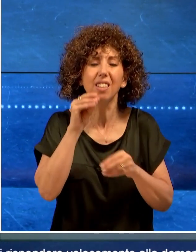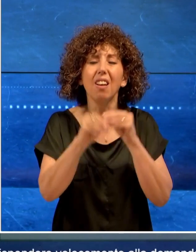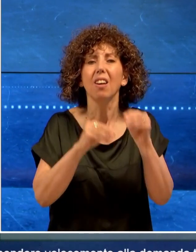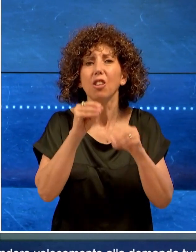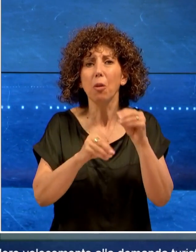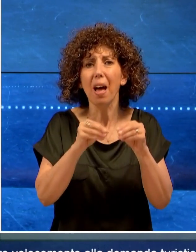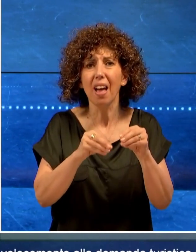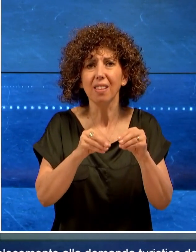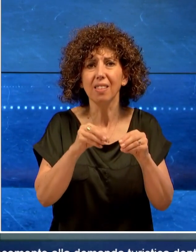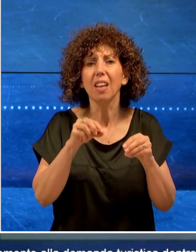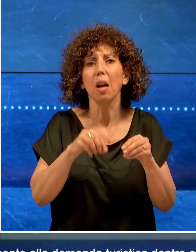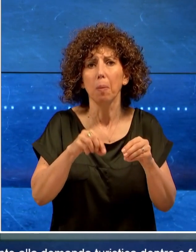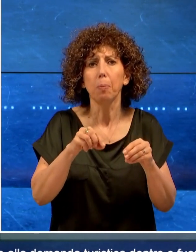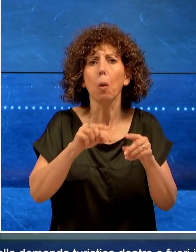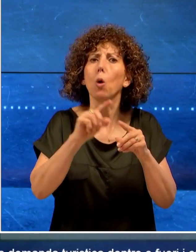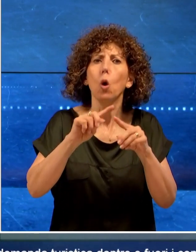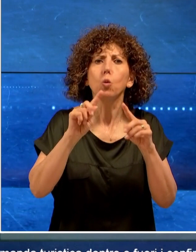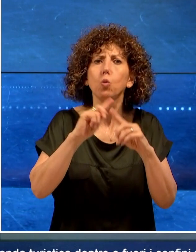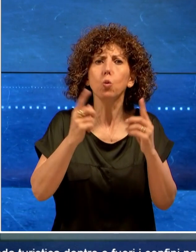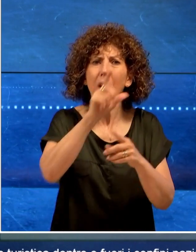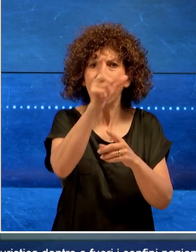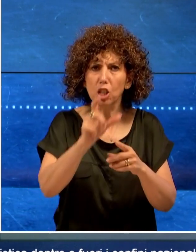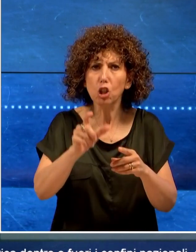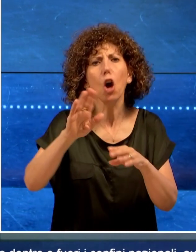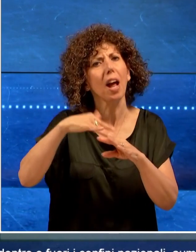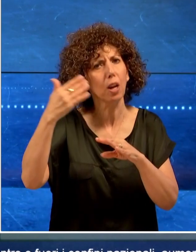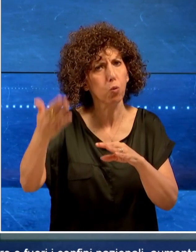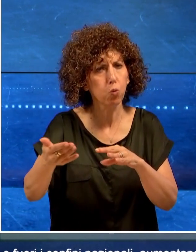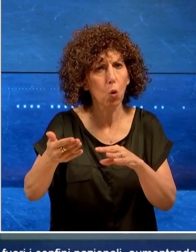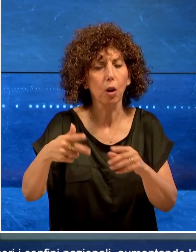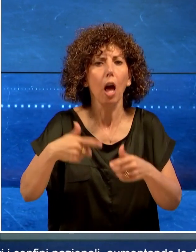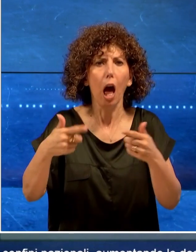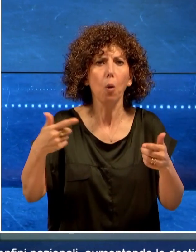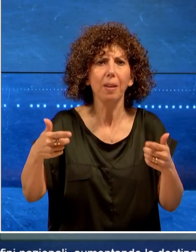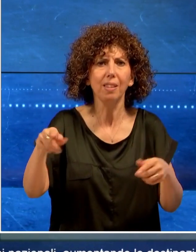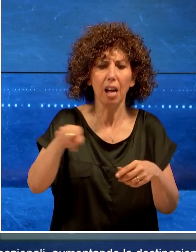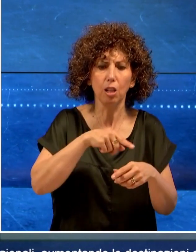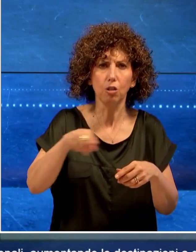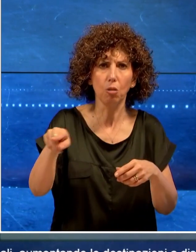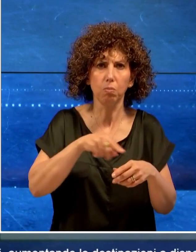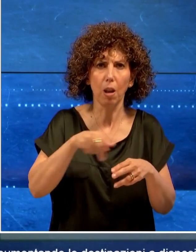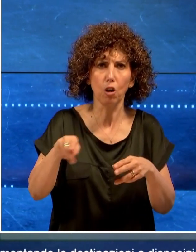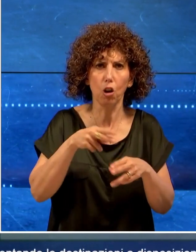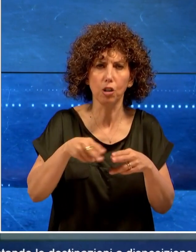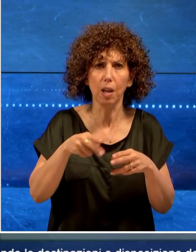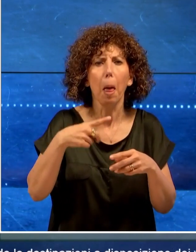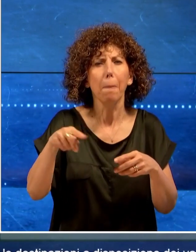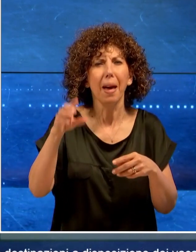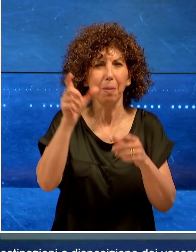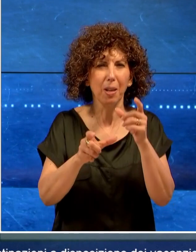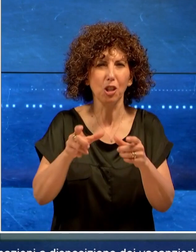dentro e fuori i confini nazionali aumentando le destinazioni a disposizione dei